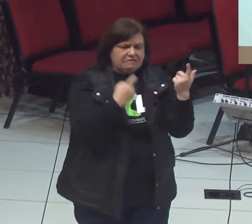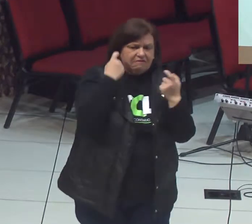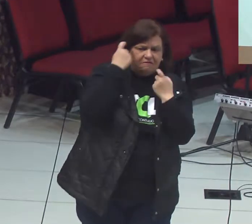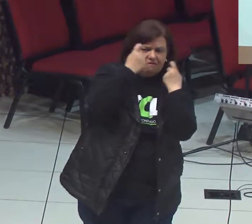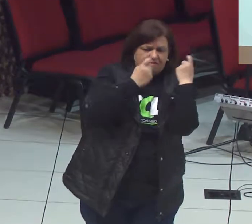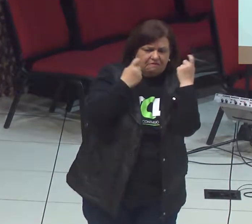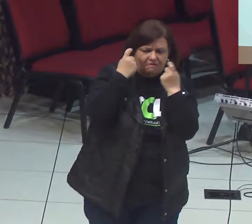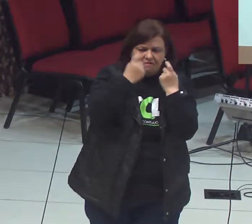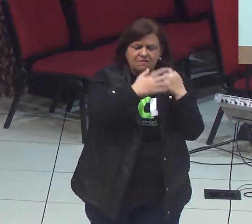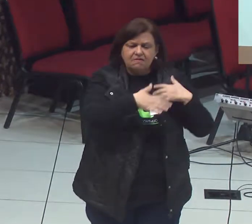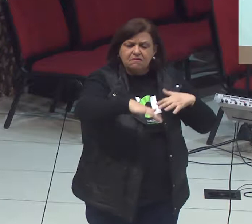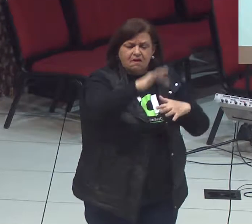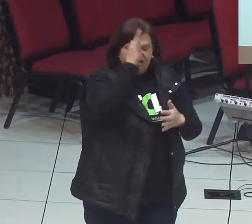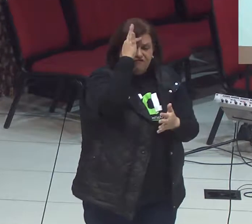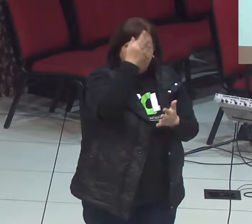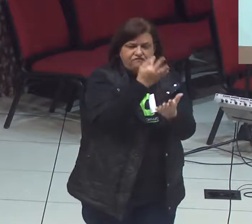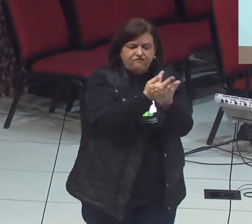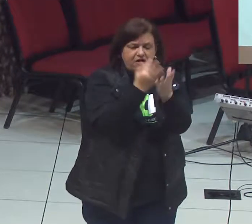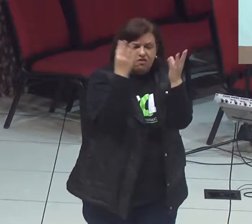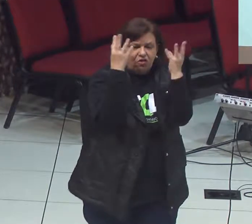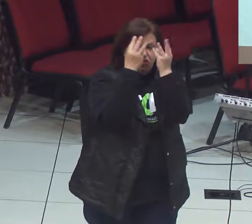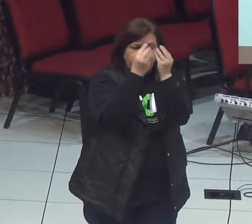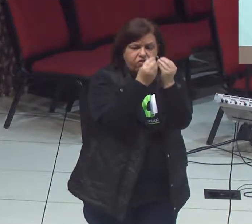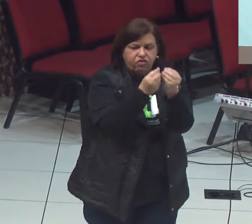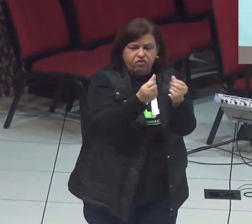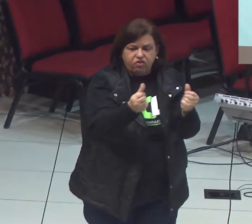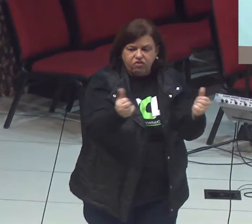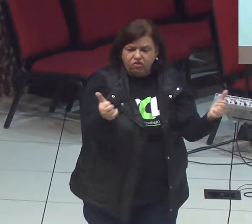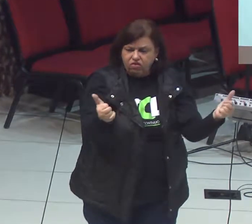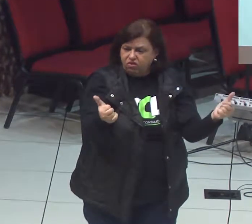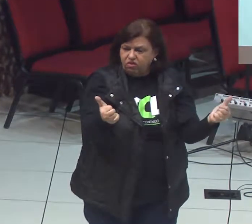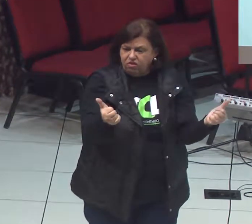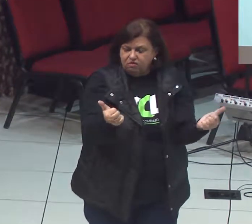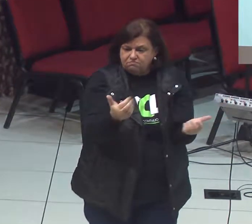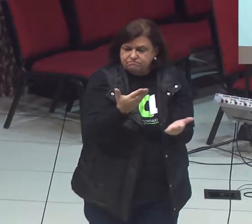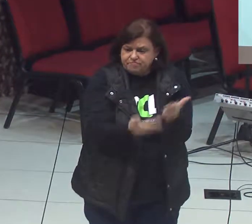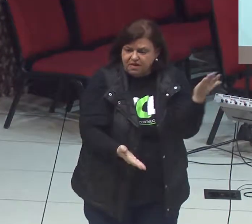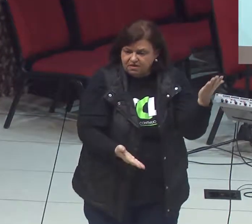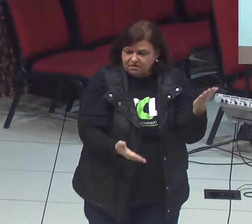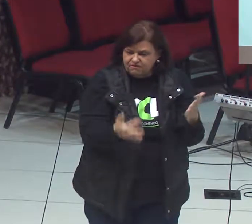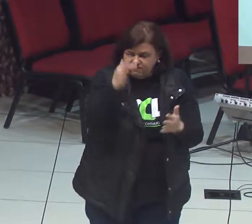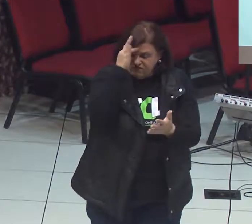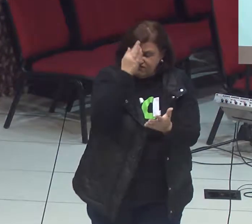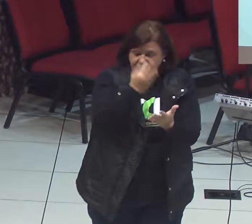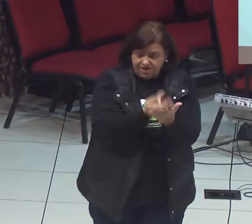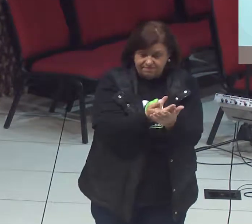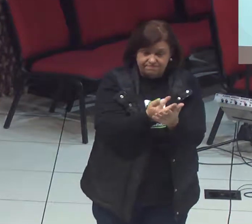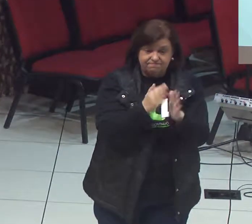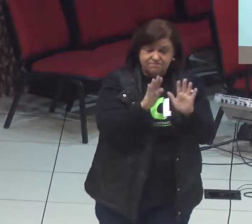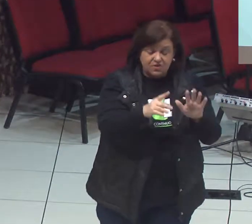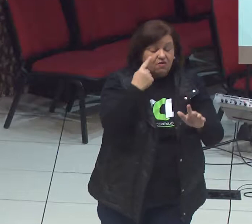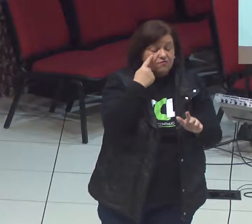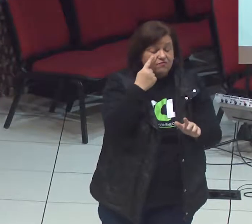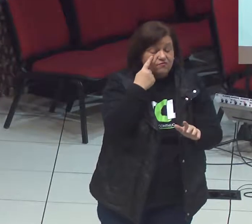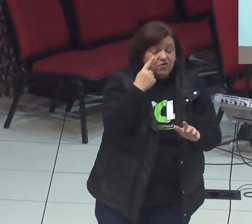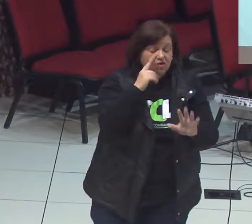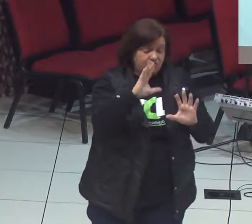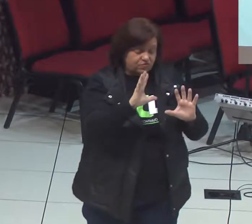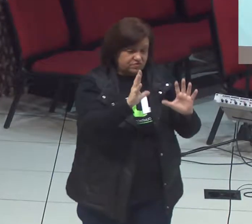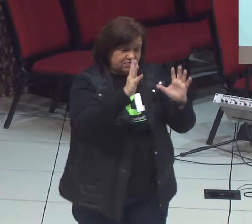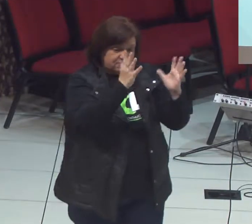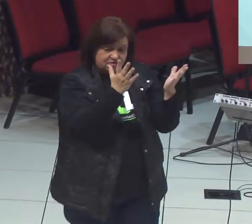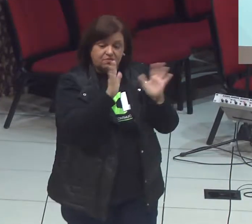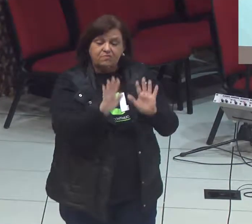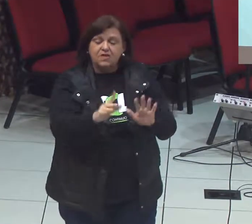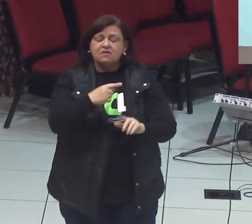E na sequência nós já vamos ver um pouquinho mais de detalhes sobre isso. Mas quanto ao arrebatamento em